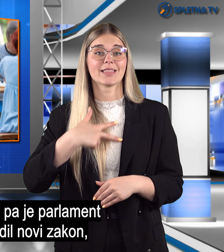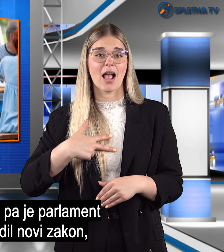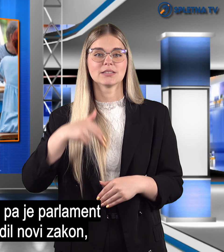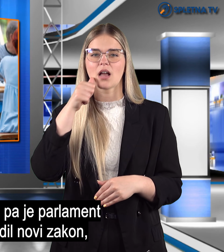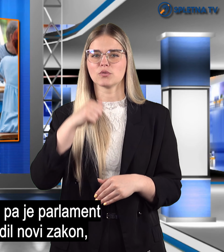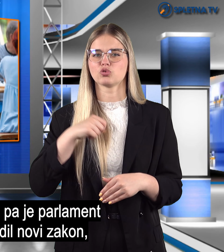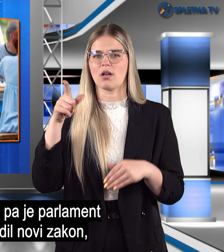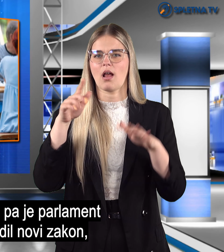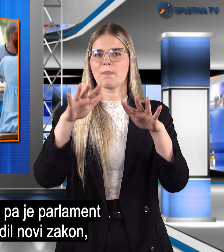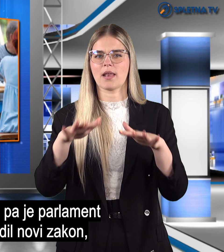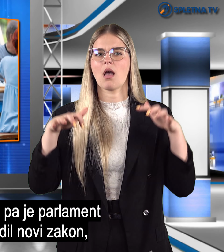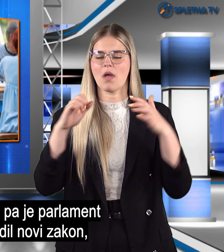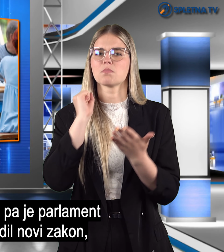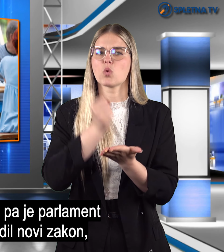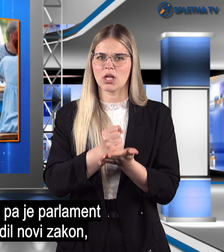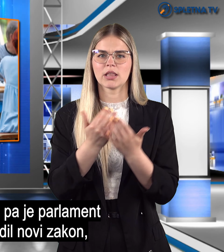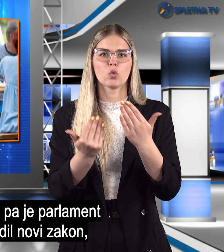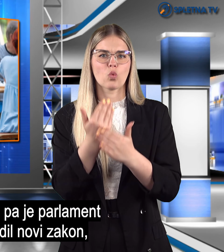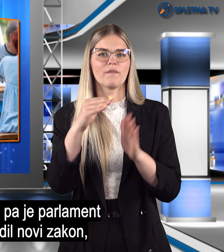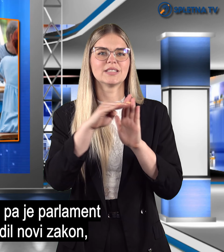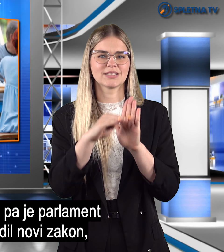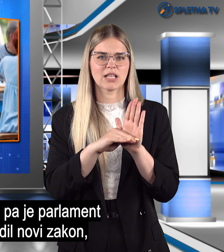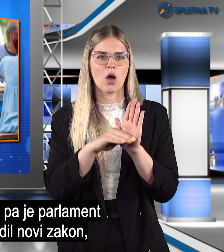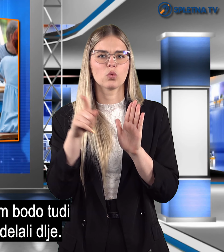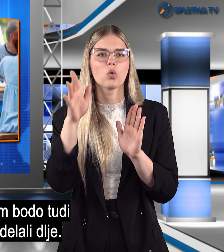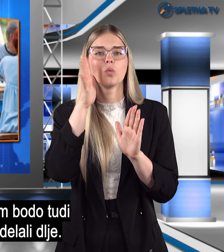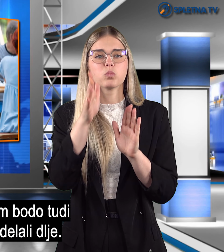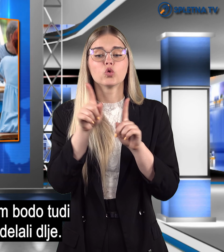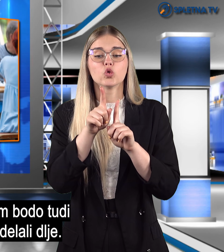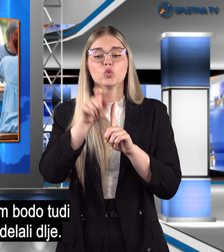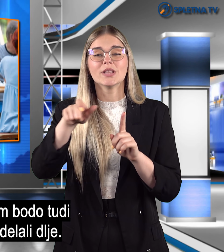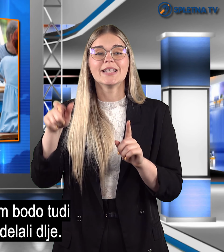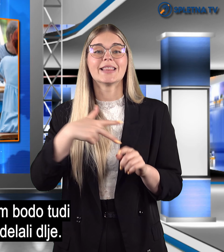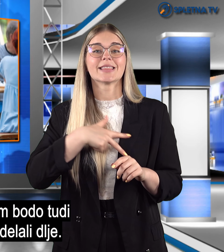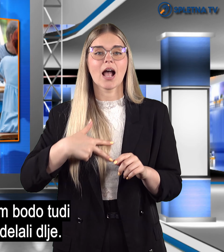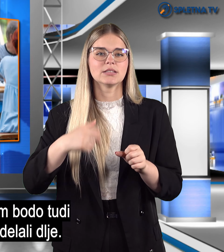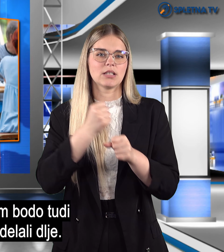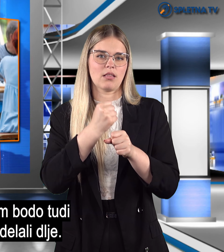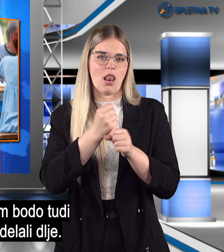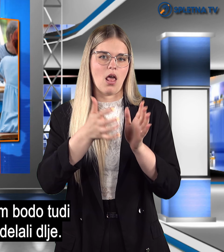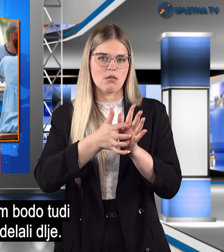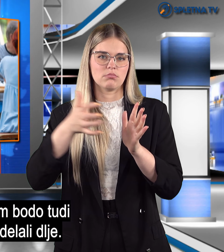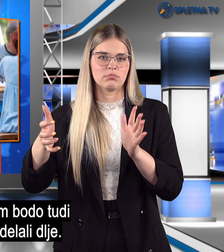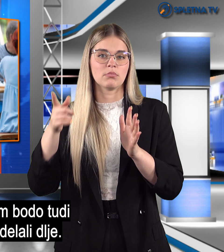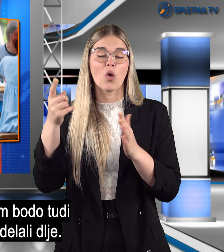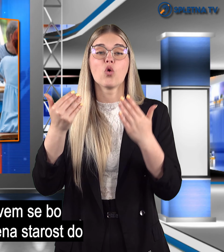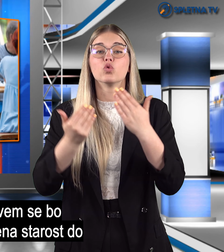Danskem pa je parlament včeraj potrdil novi zakon, s katerim bodo tudi Danci delali dlje. Po novem se